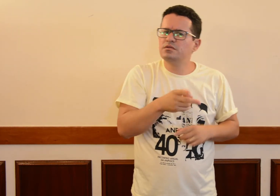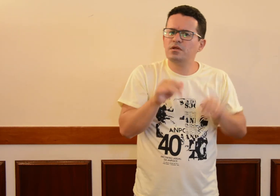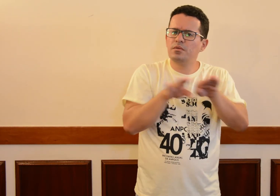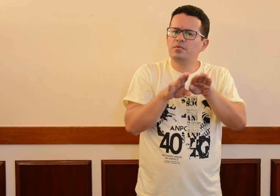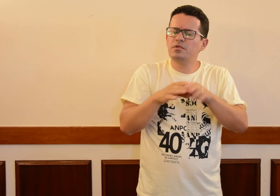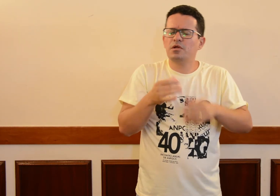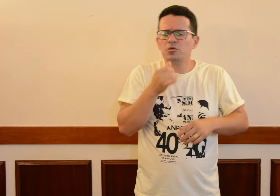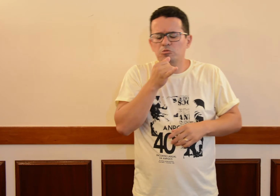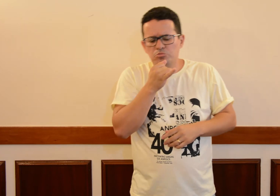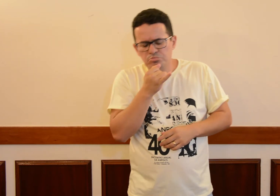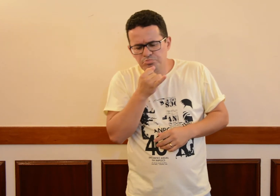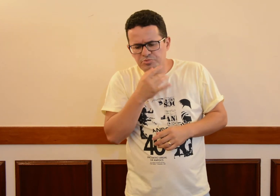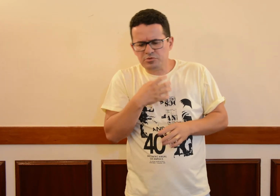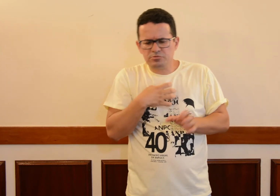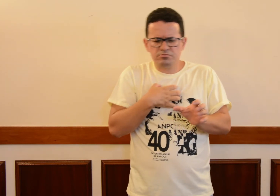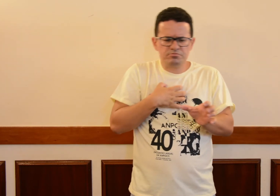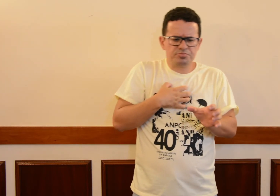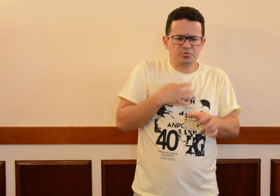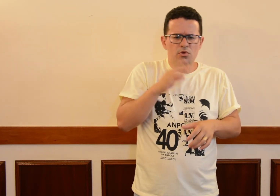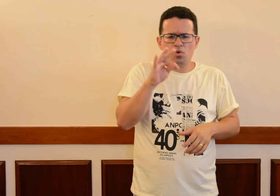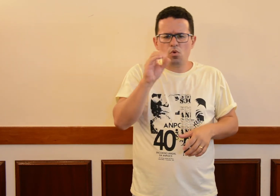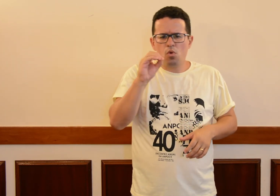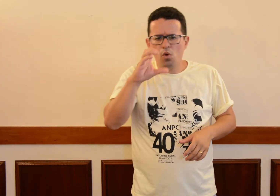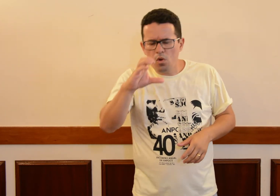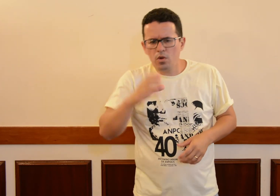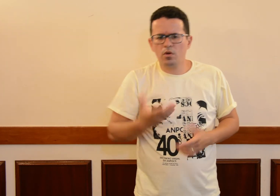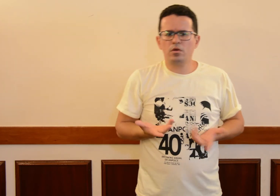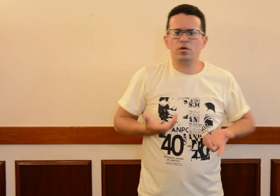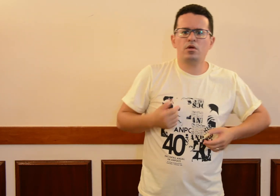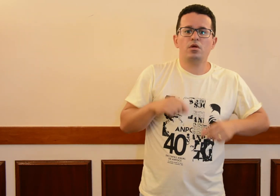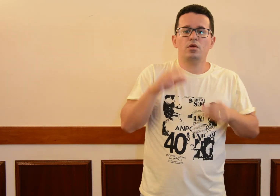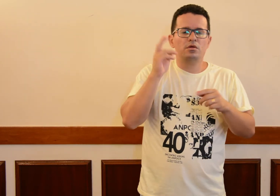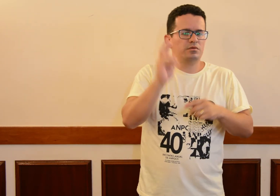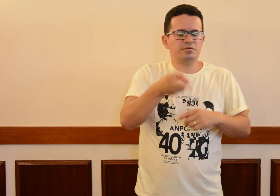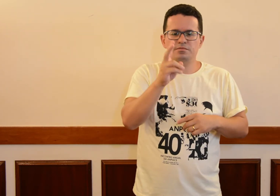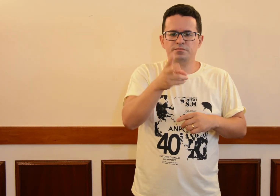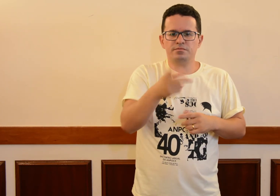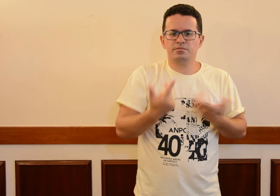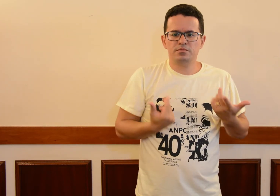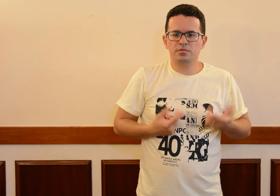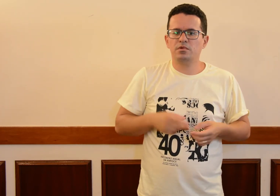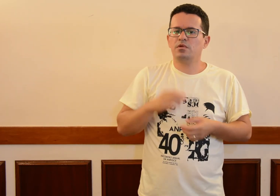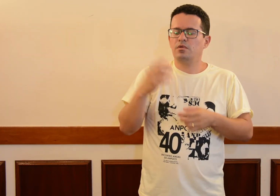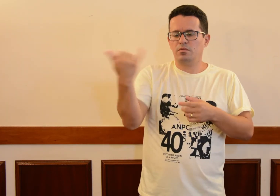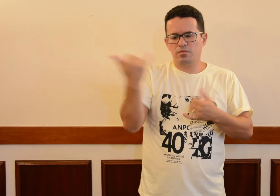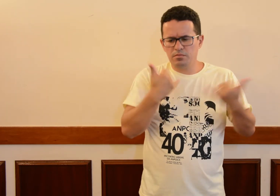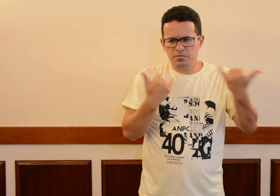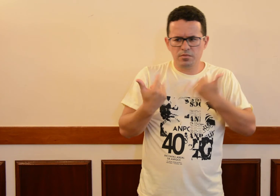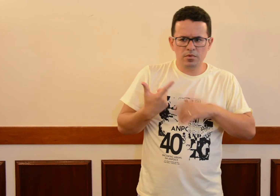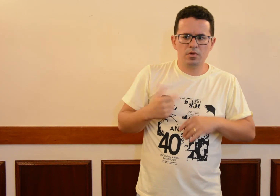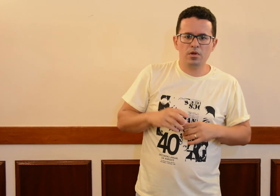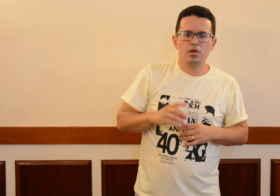emocional, como quando teve toque, são elementos que informam ou informavam como ele percebe e habita suas